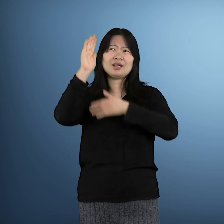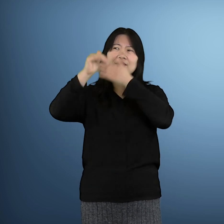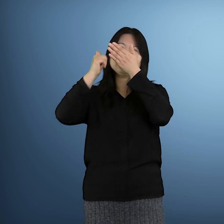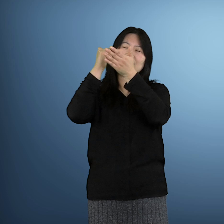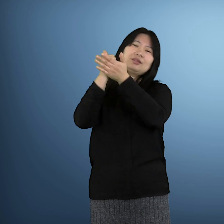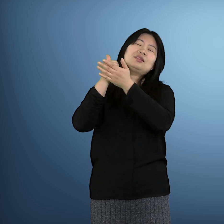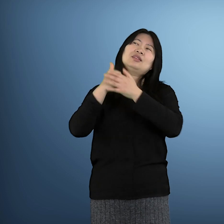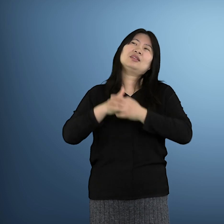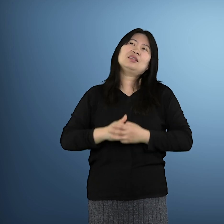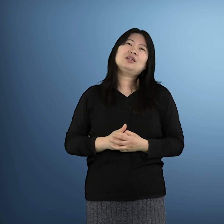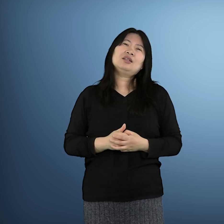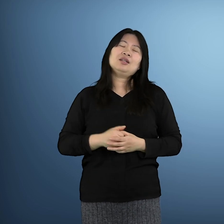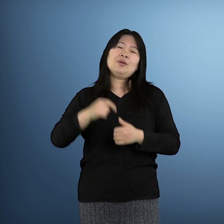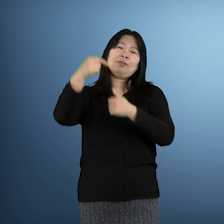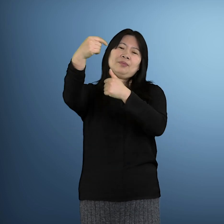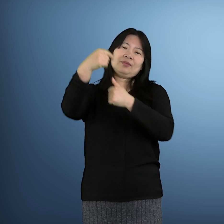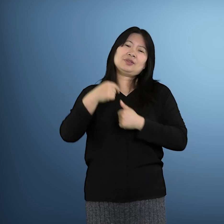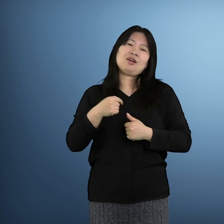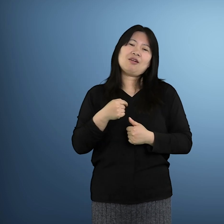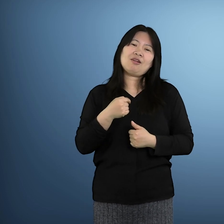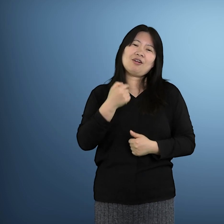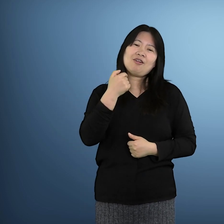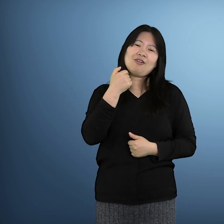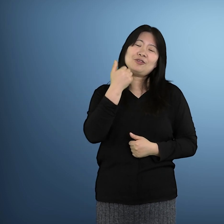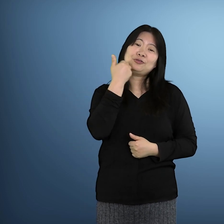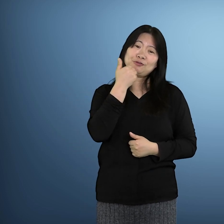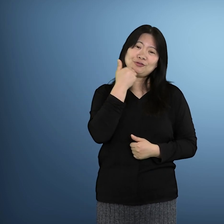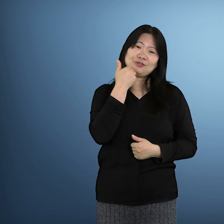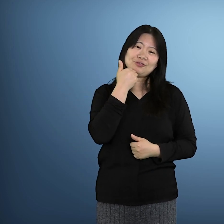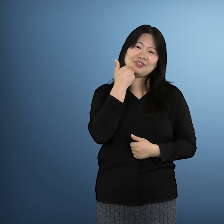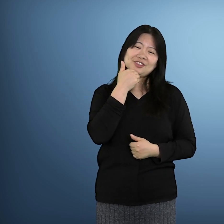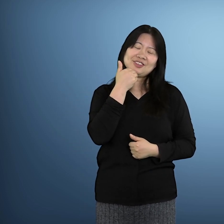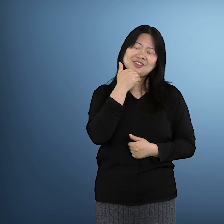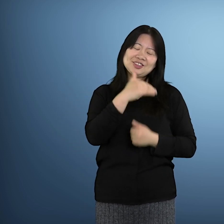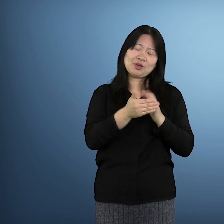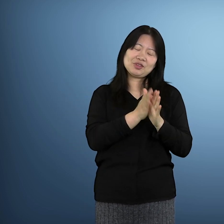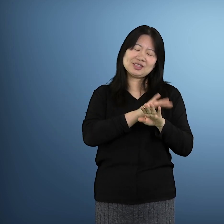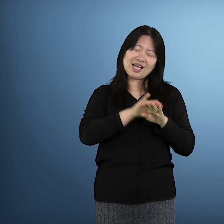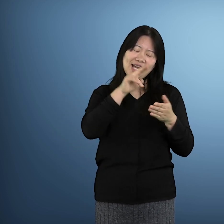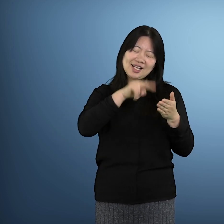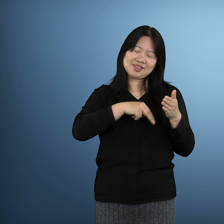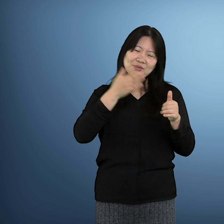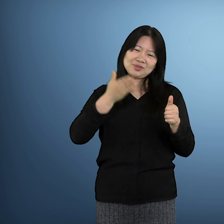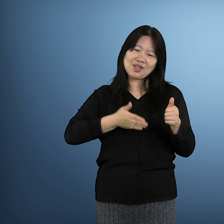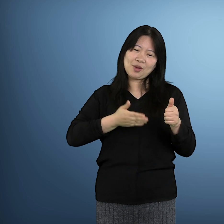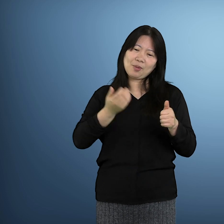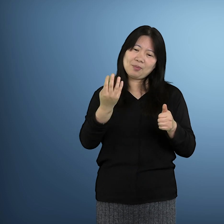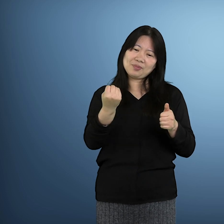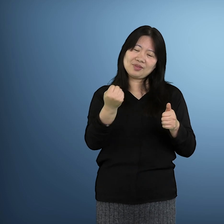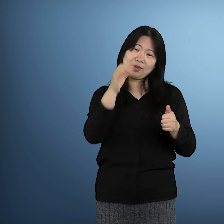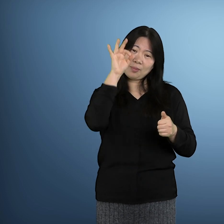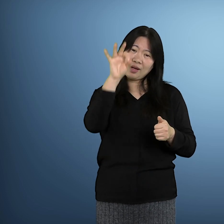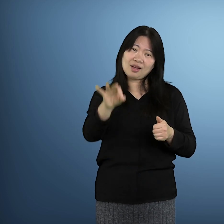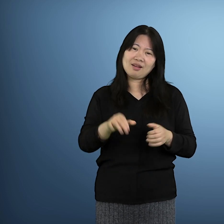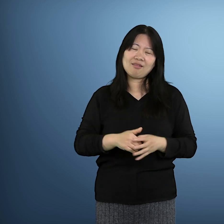하나님은 그 명령을 누구에게 하고 있어요? 성경을 잘 보세요. 몇 절을